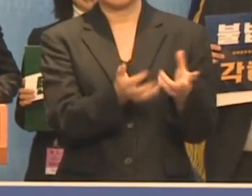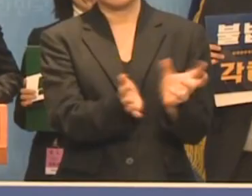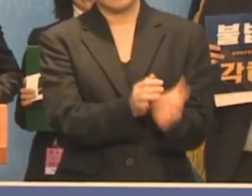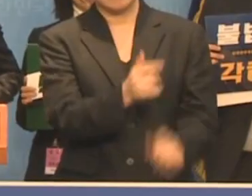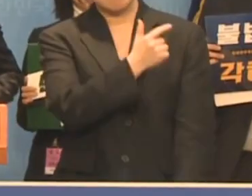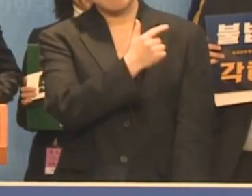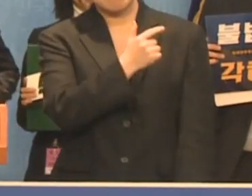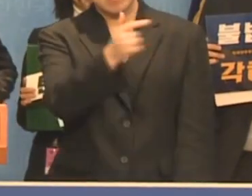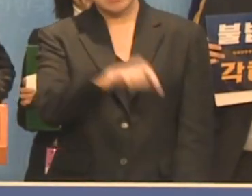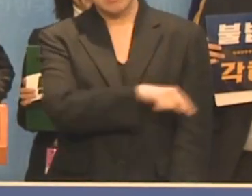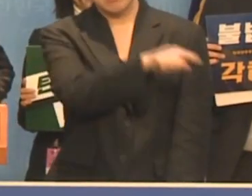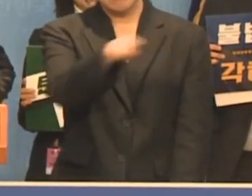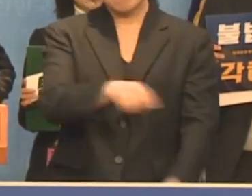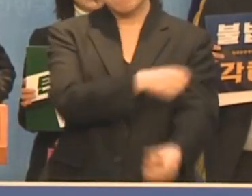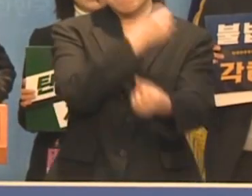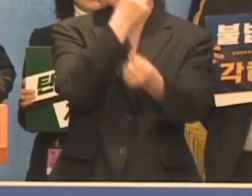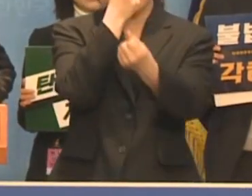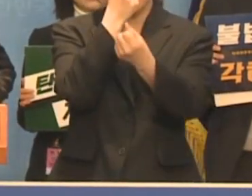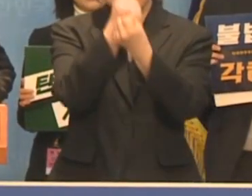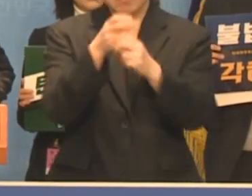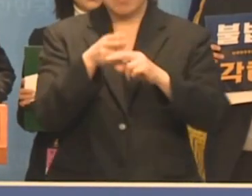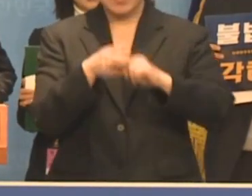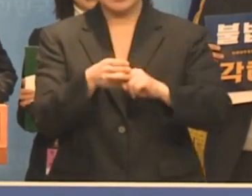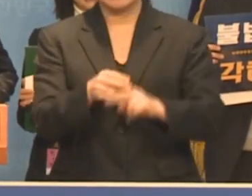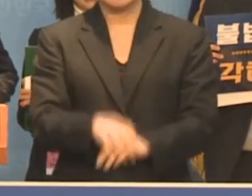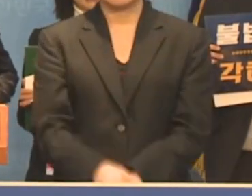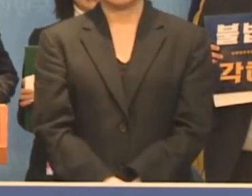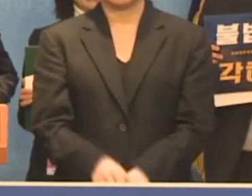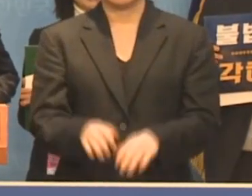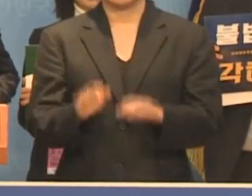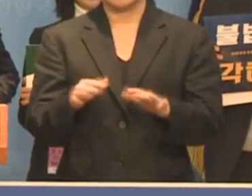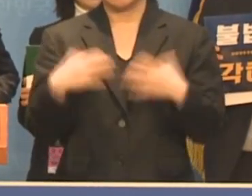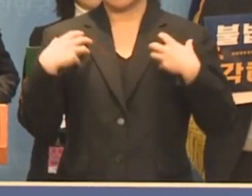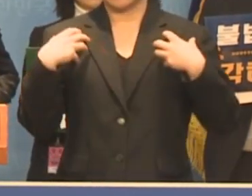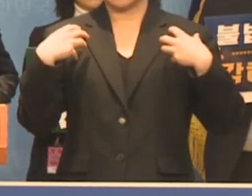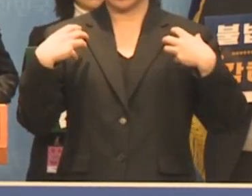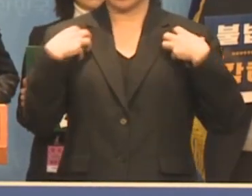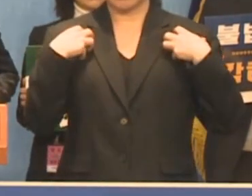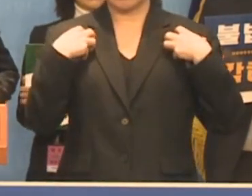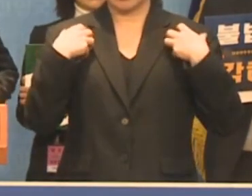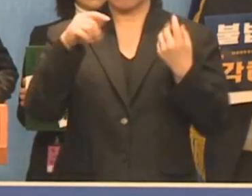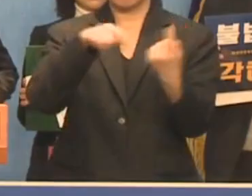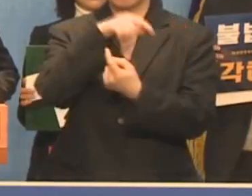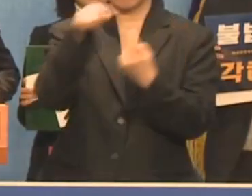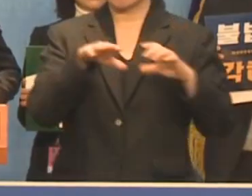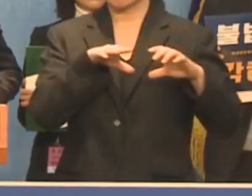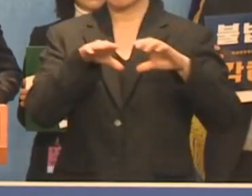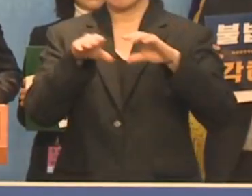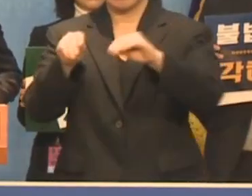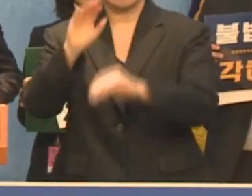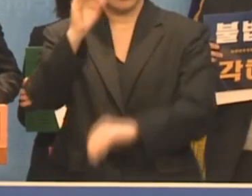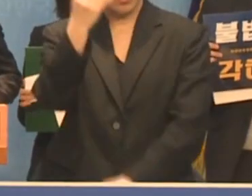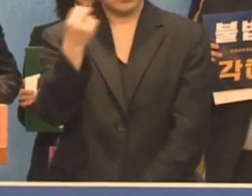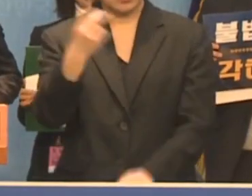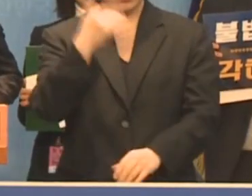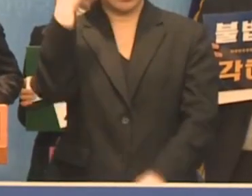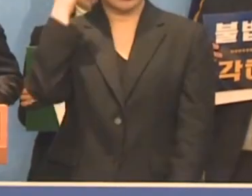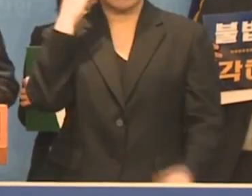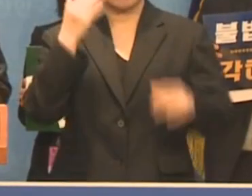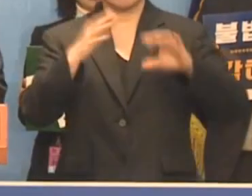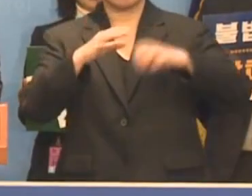무분별과 달 폭주가 윤석열 정부의 기능을 마비시켰을 뿐만이 아니라